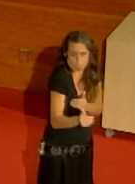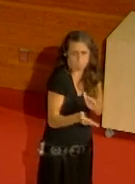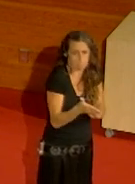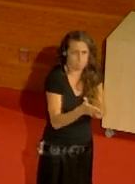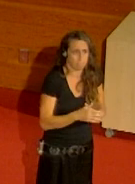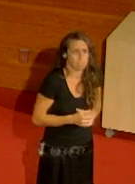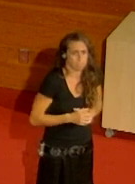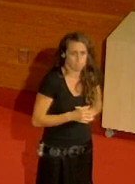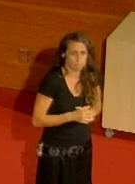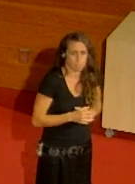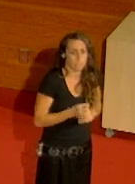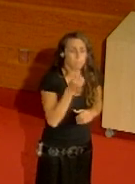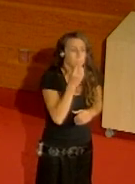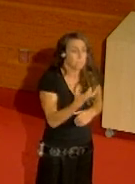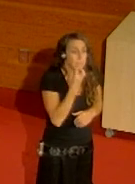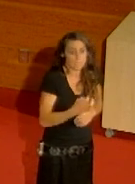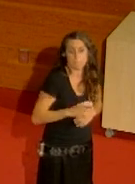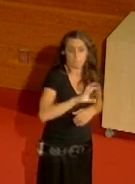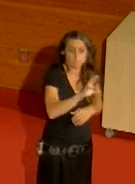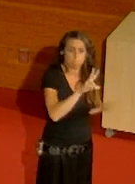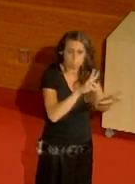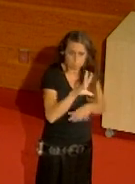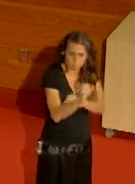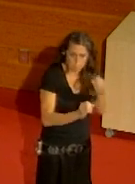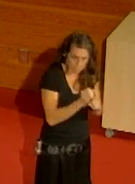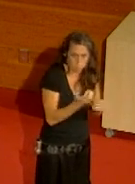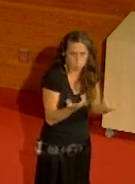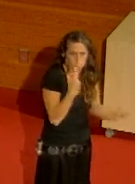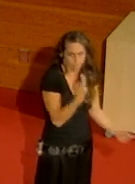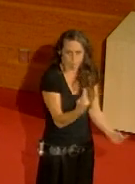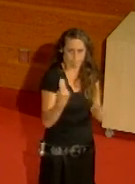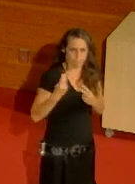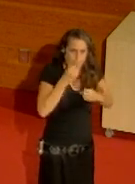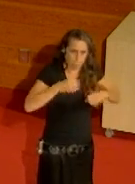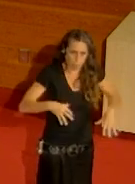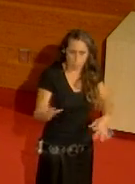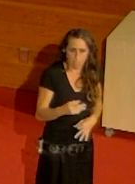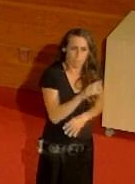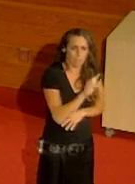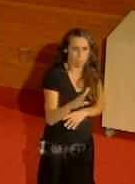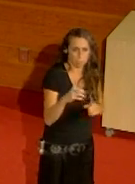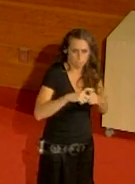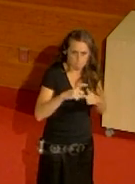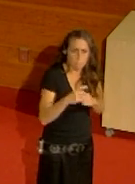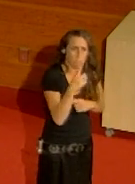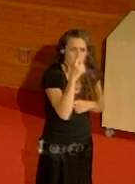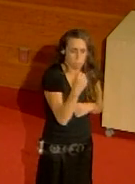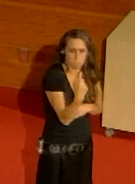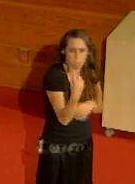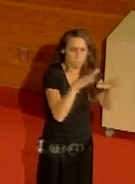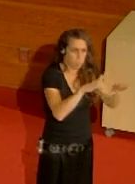que Israel ha cumplido 75 años pues hay que remontarse un poco a la historia fue el 14 de mayo de 1948